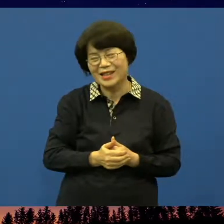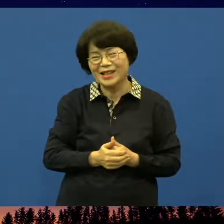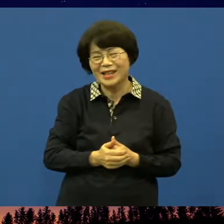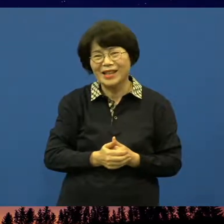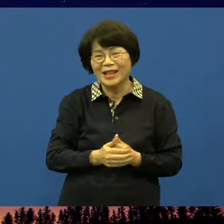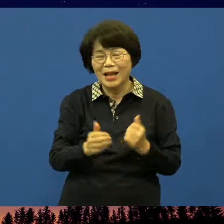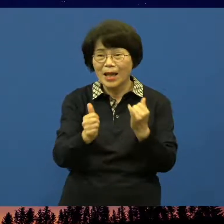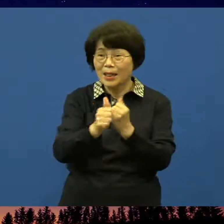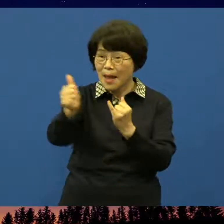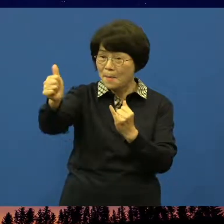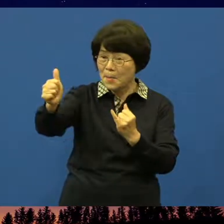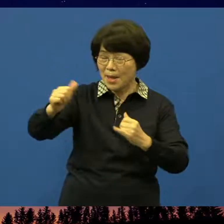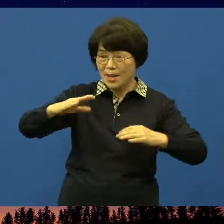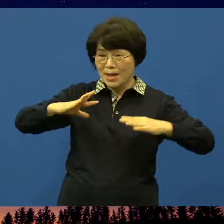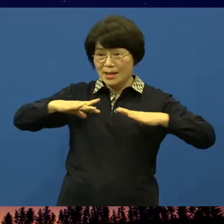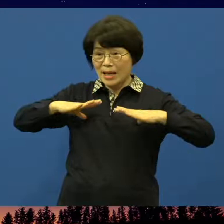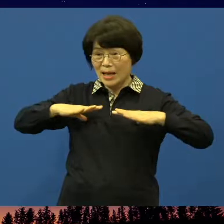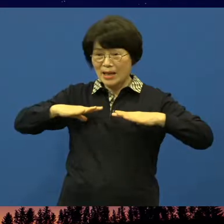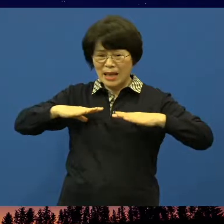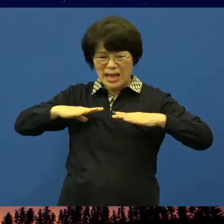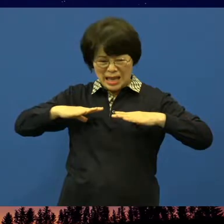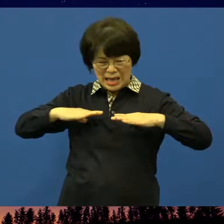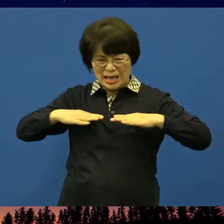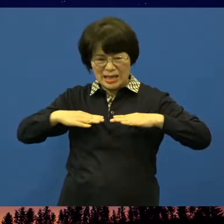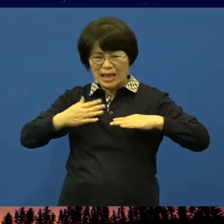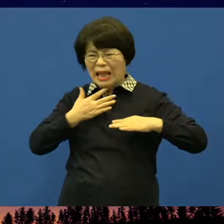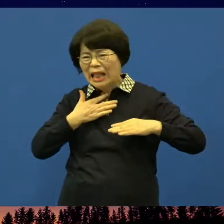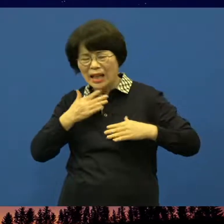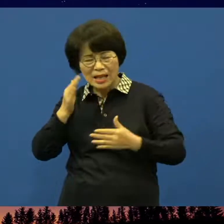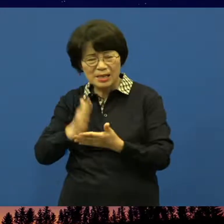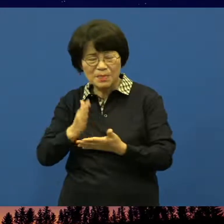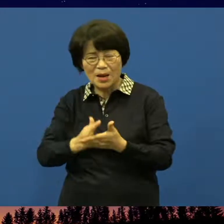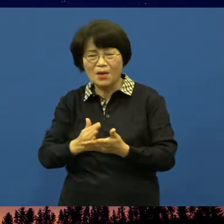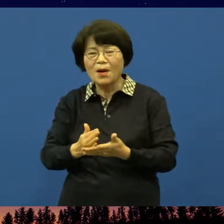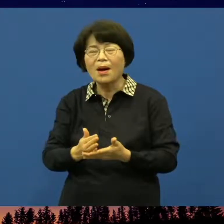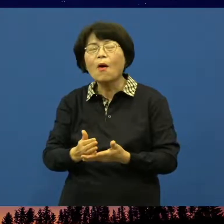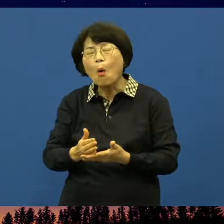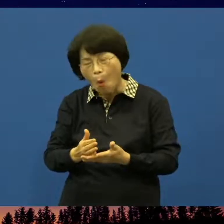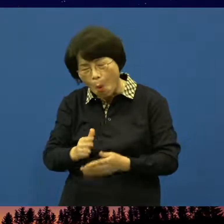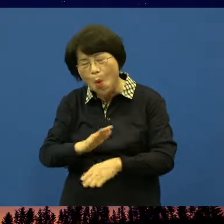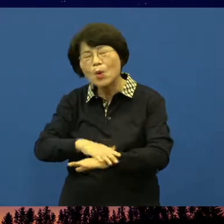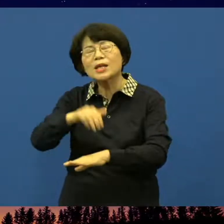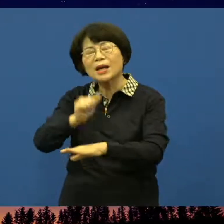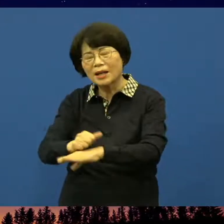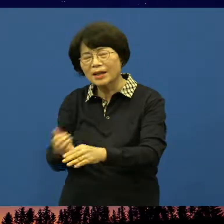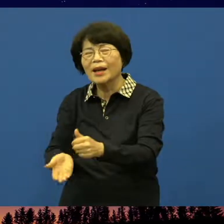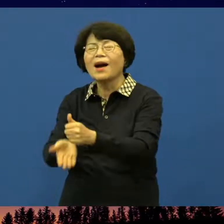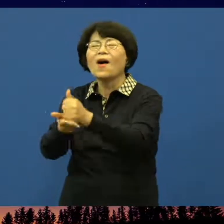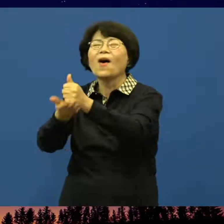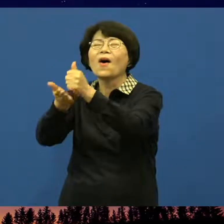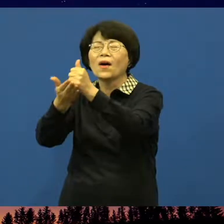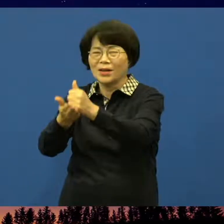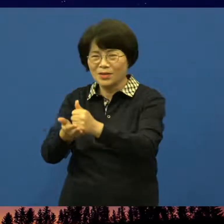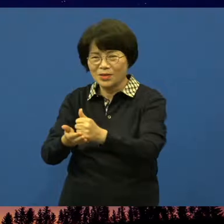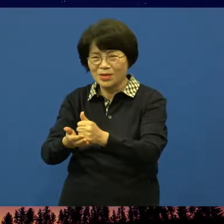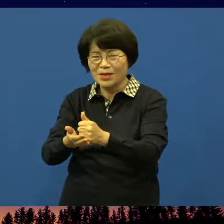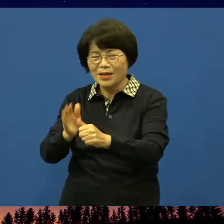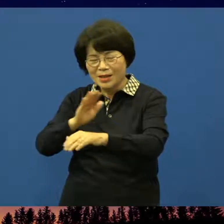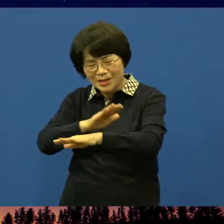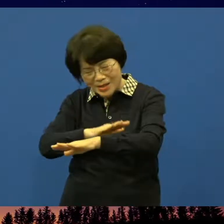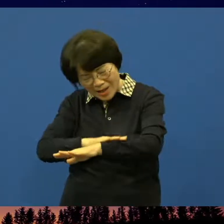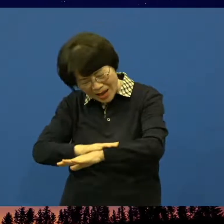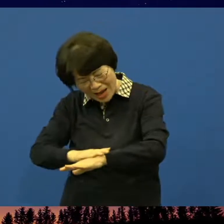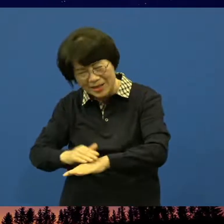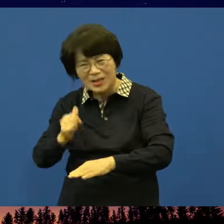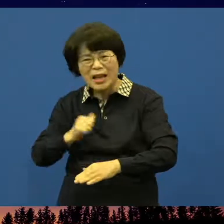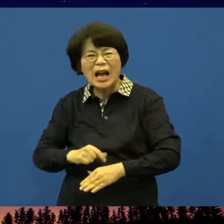남편 자랑해도 축복해줘야 돼요. 막 그냥 자리 떠고 그러면 안 돼요. 끝까지 들어주고 인내하고 잘났다